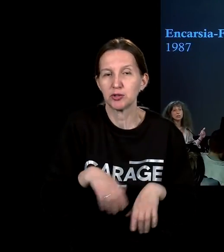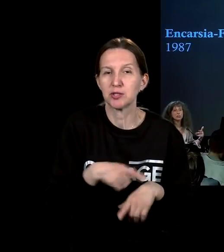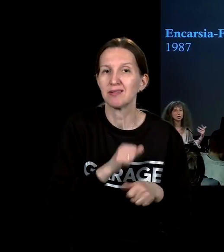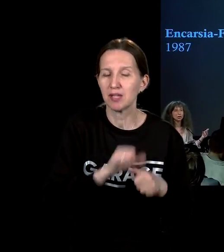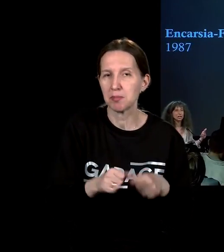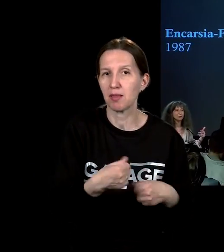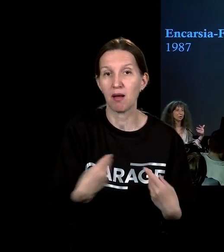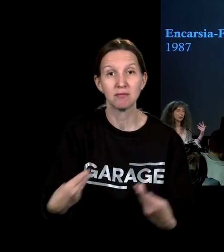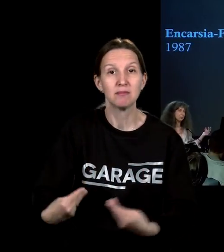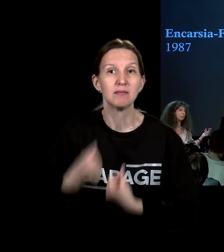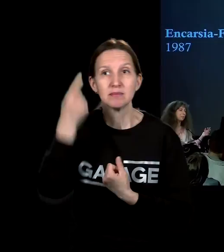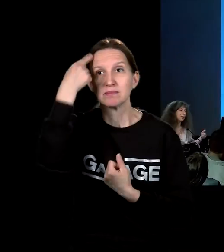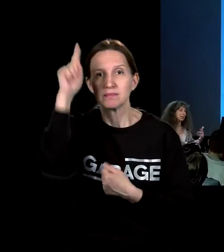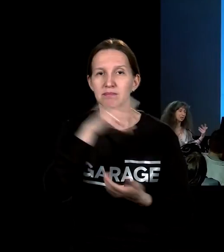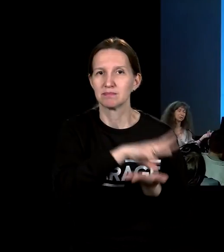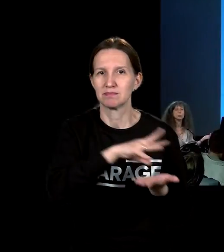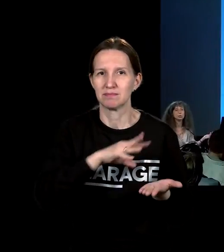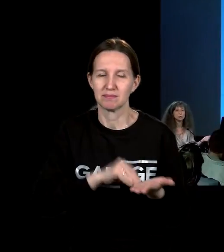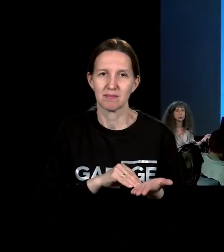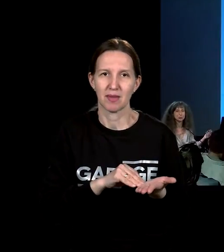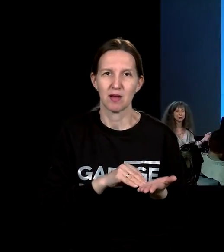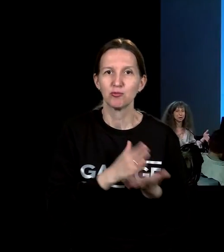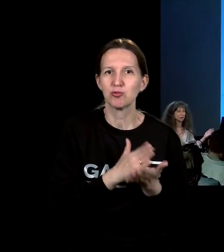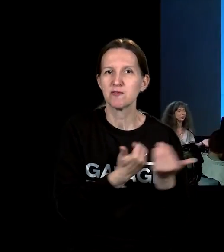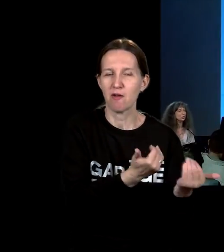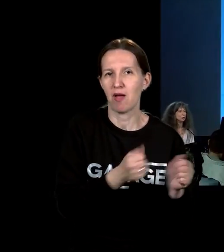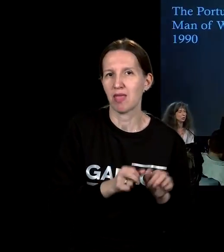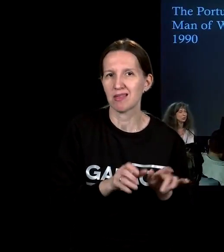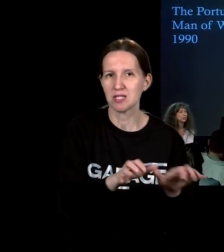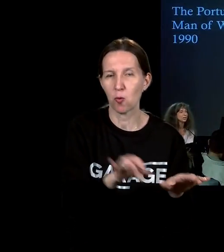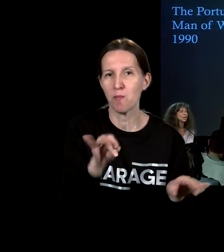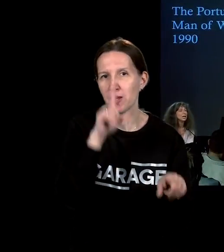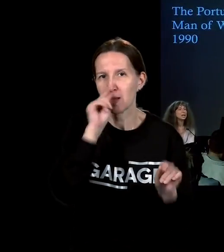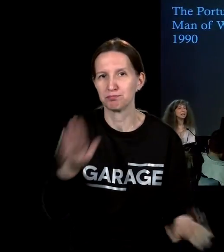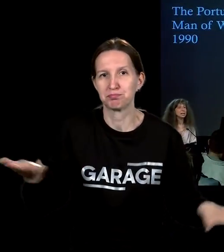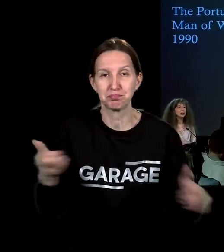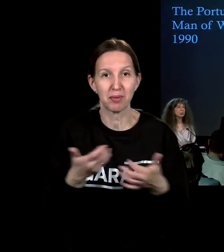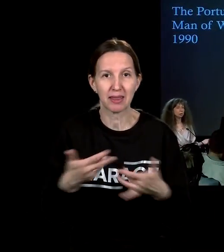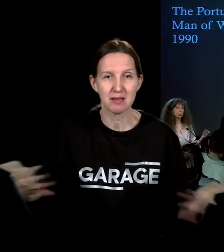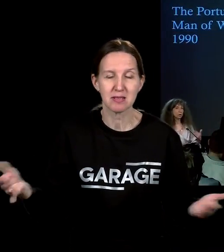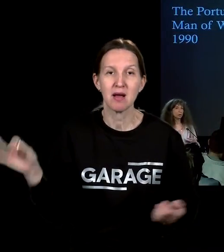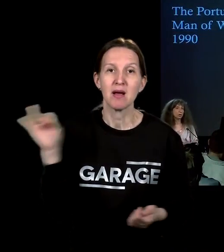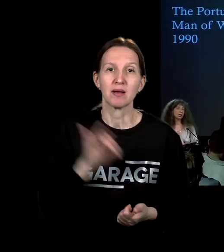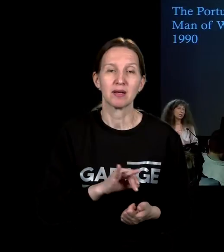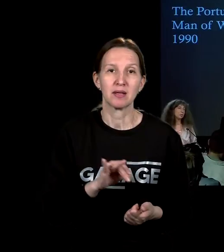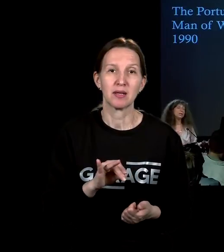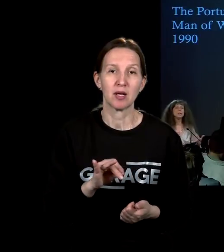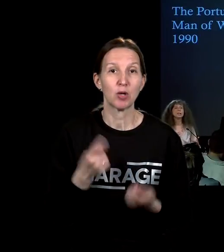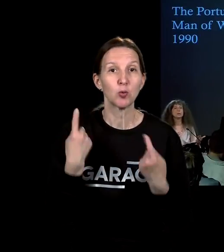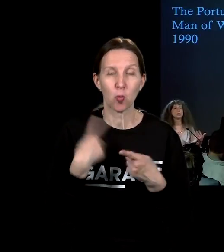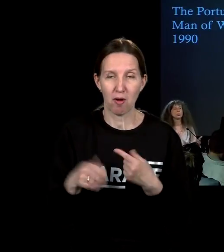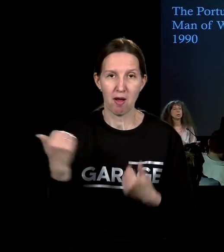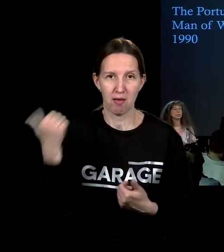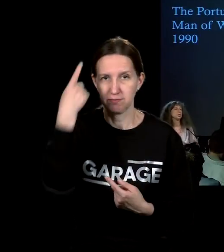вдохновлены движениями и способом существования насекомых и птиц. И другая как бы